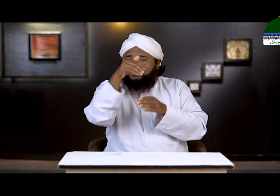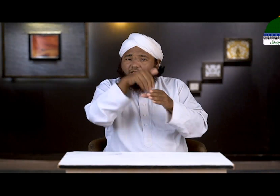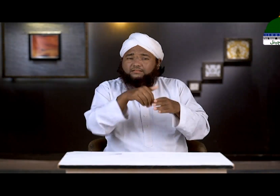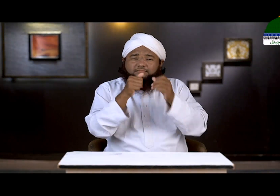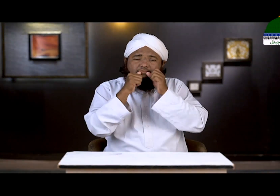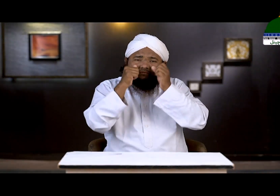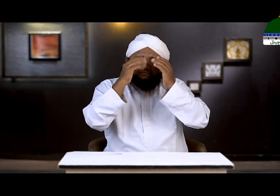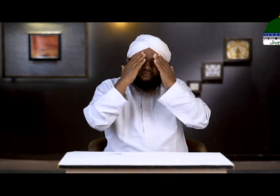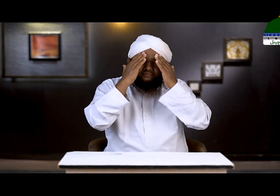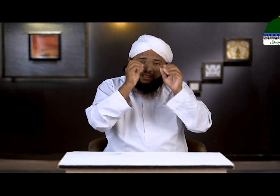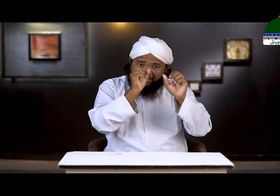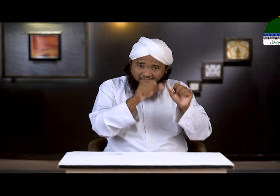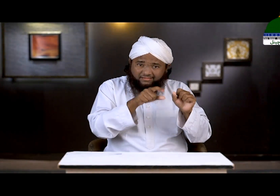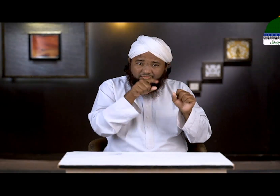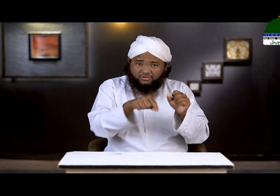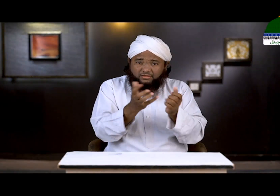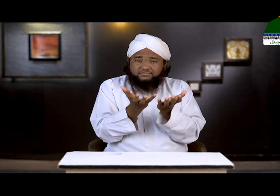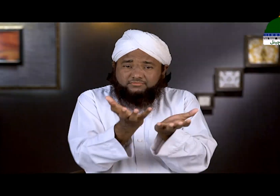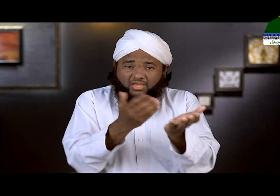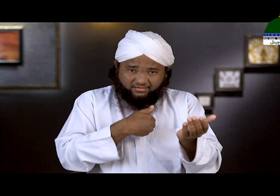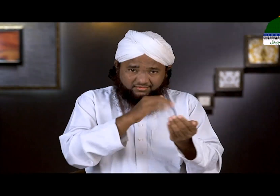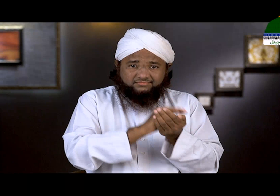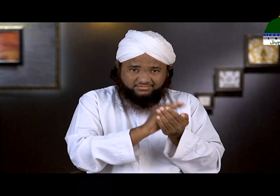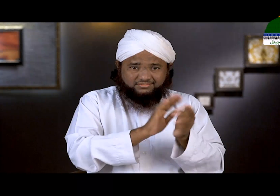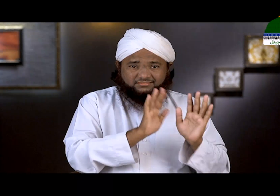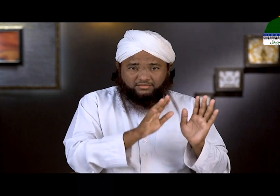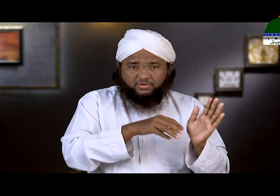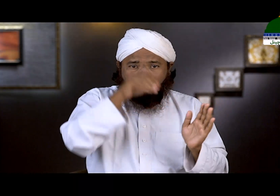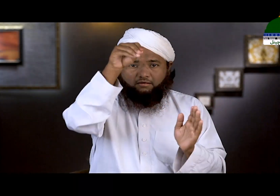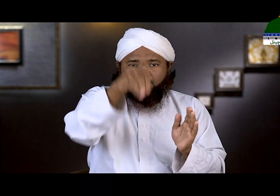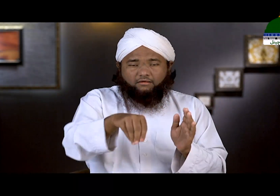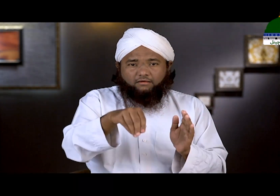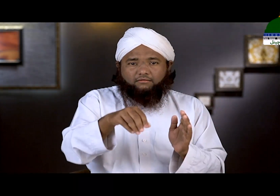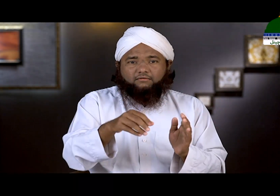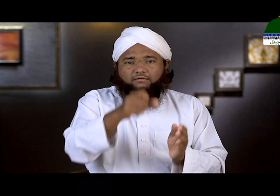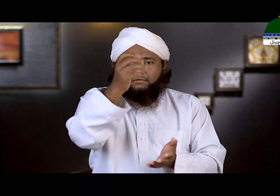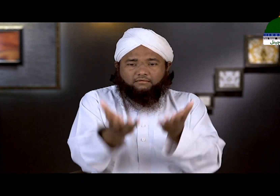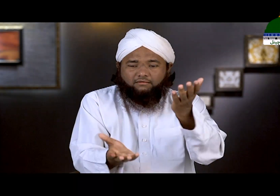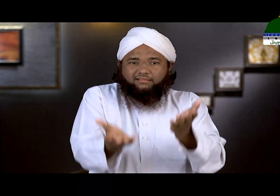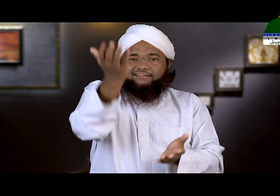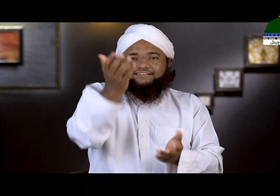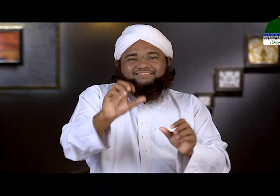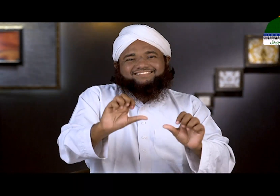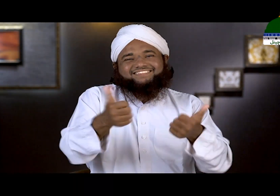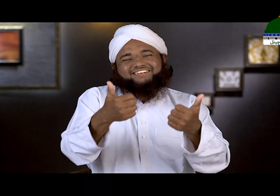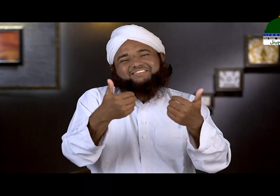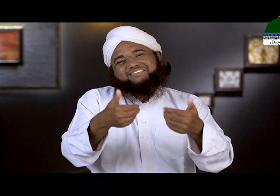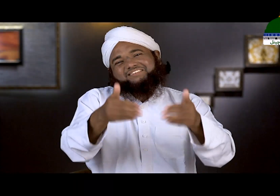تھا جو تو نے مجھ پر پڑھا تھا، میں نے اسے آج کے دن کے لیے محفوظ کر رکھا تھا۔ صلو